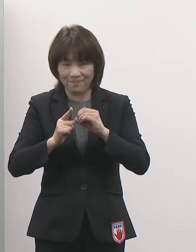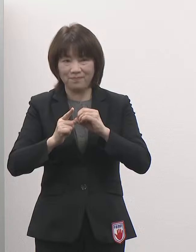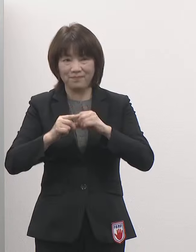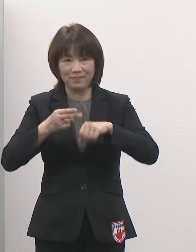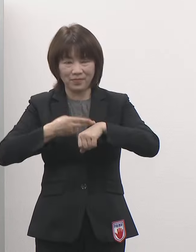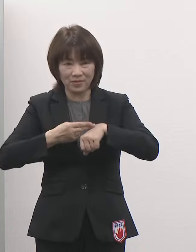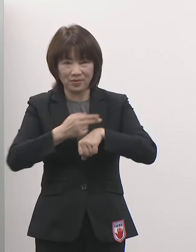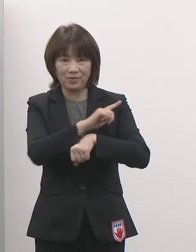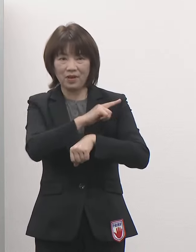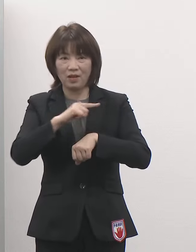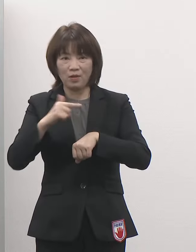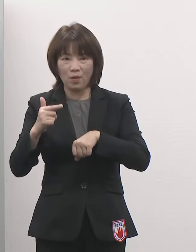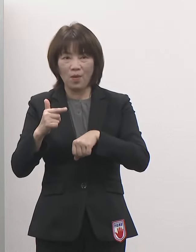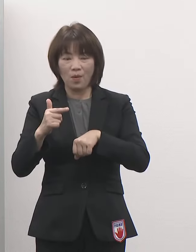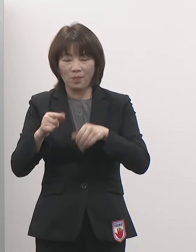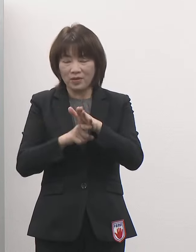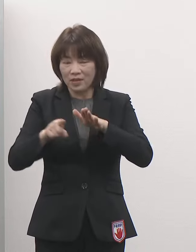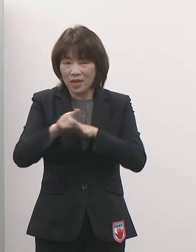から、